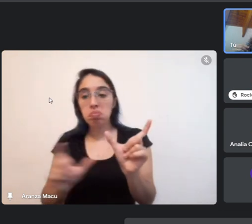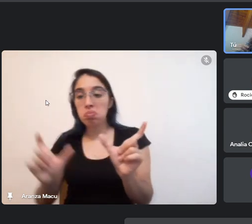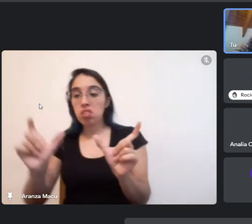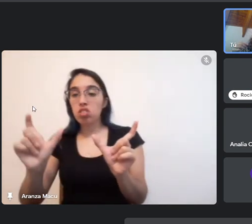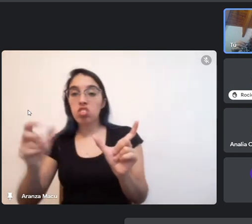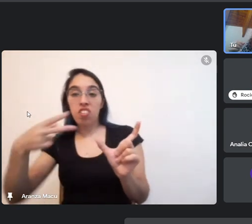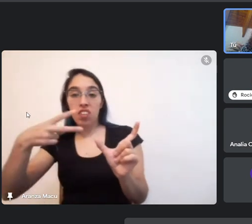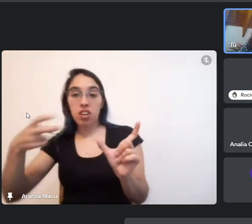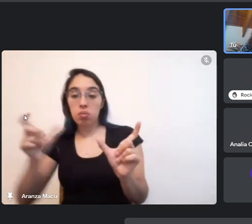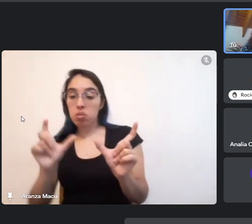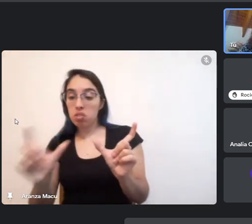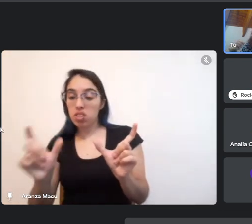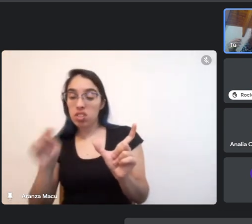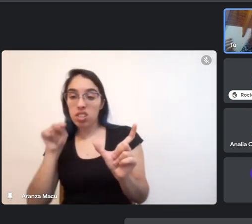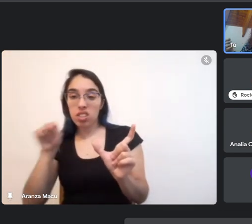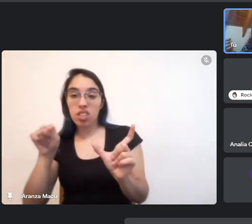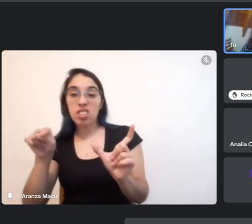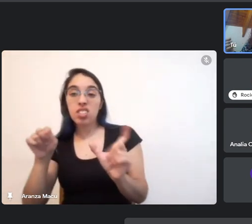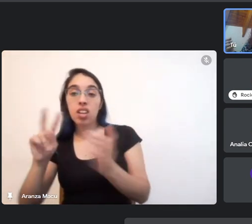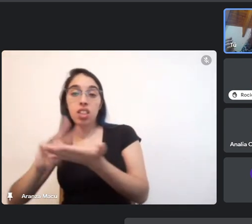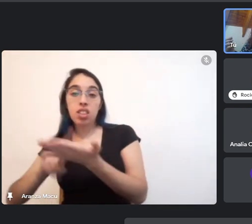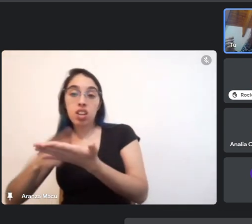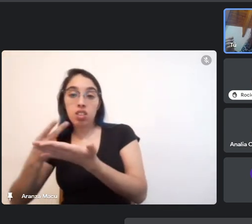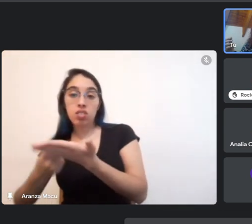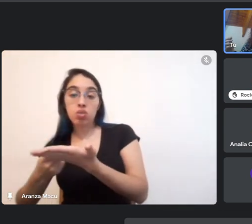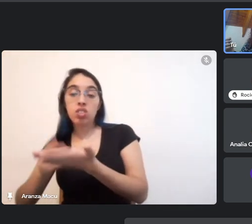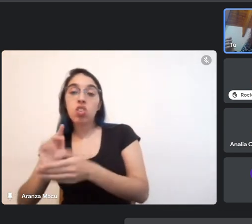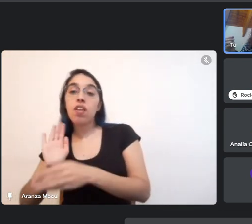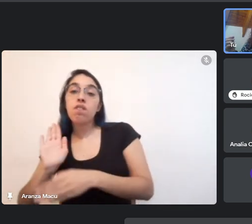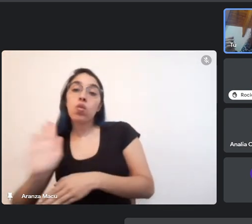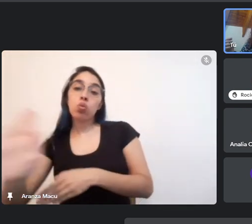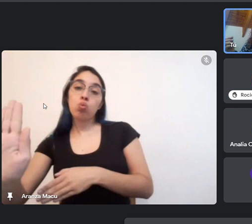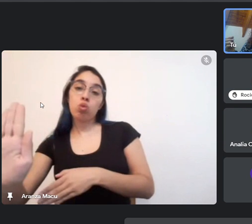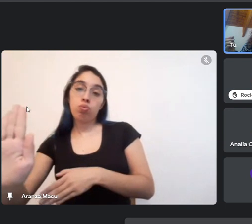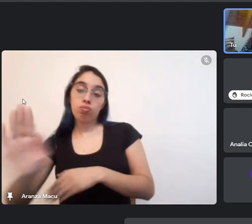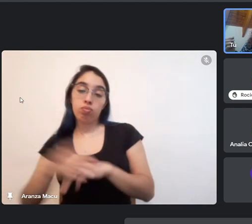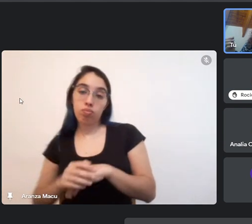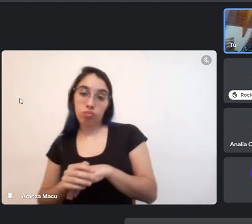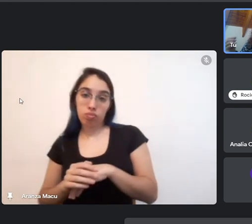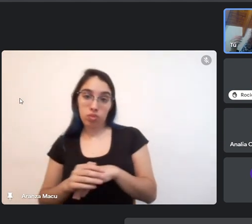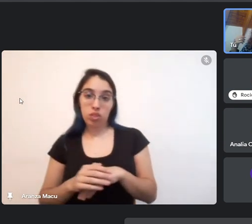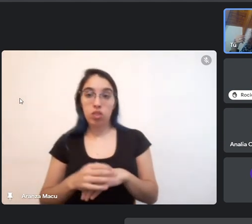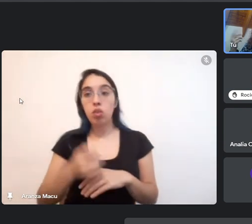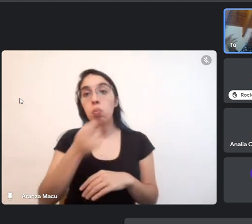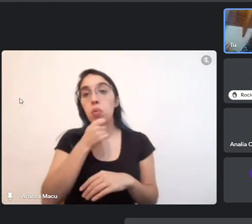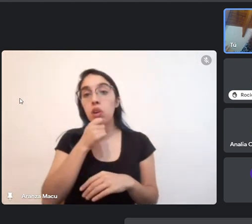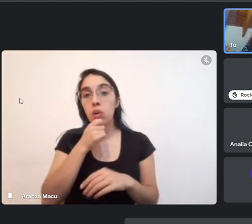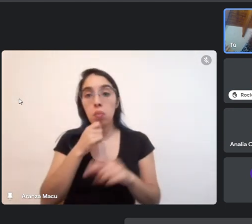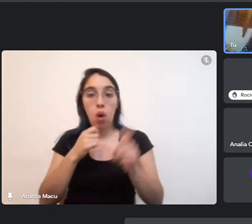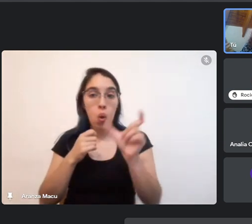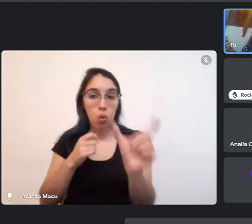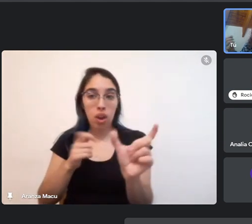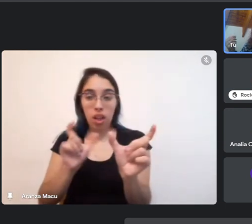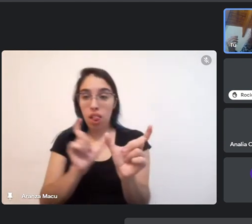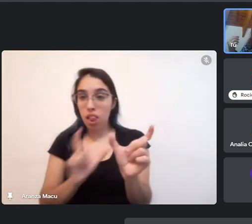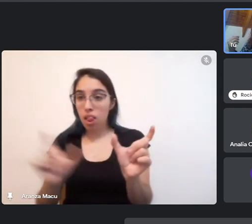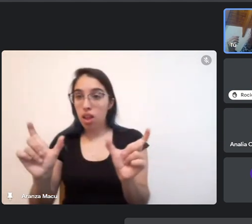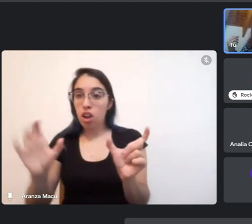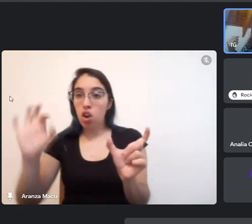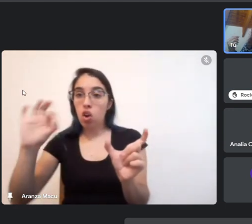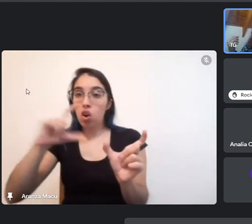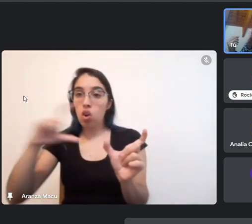se traduce en futuro. Por ejemplo, si yo tengo will occur, ocurrirá. Si yo tengo